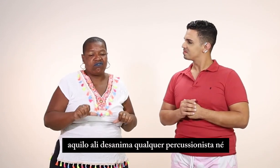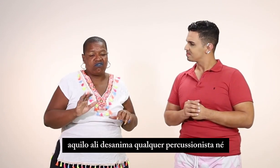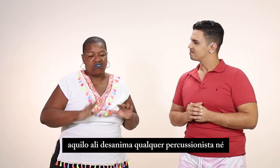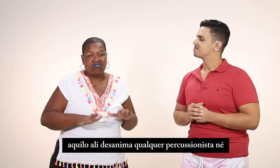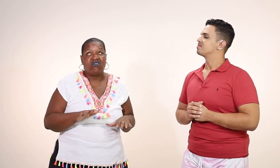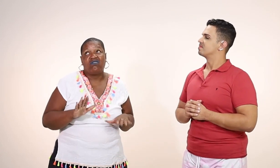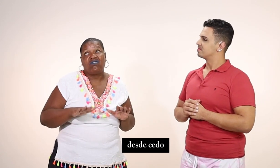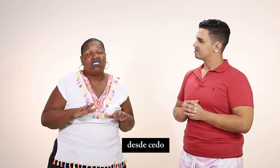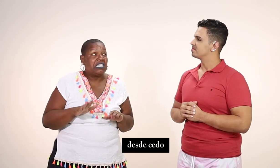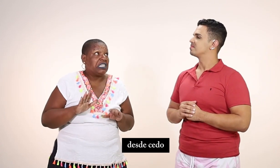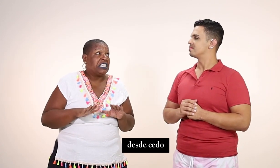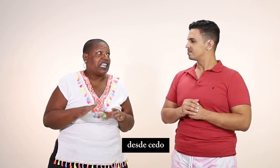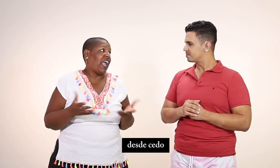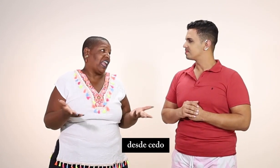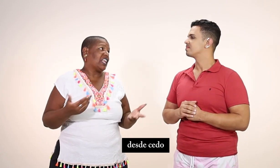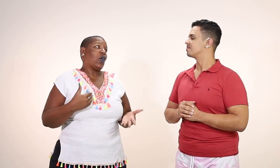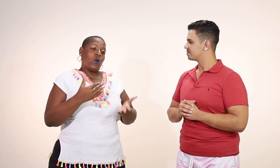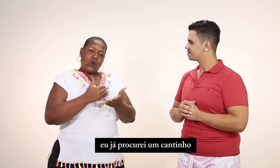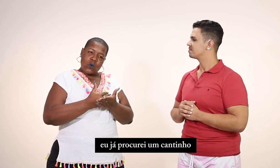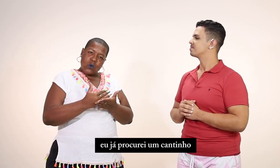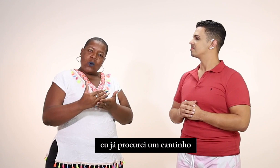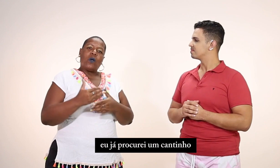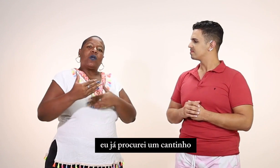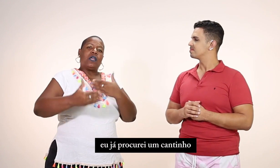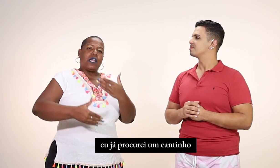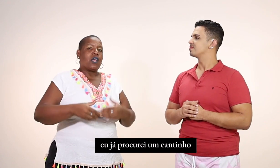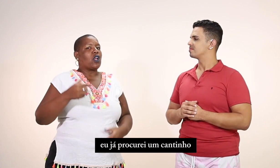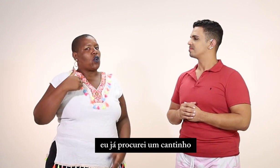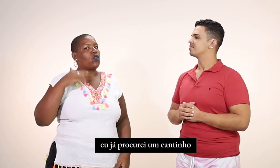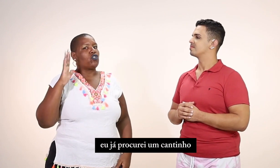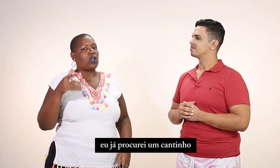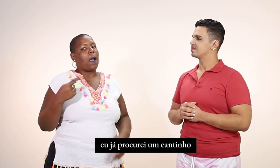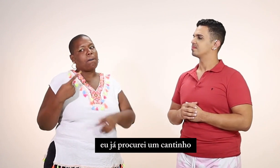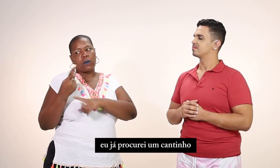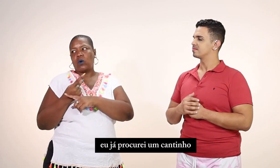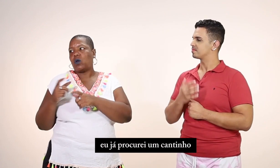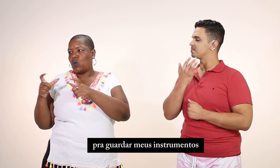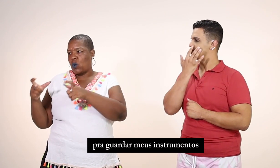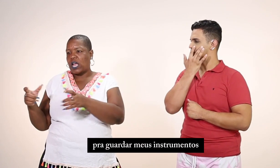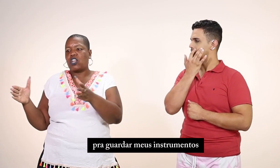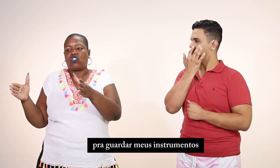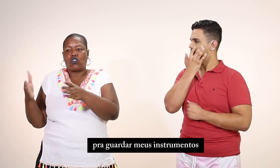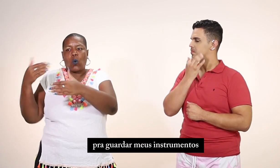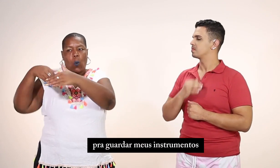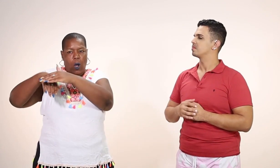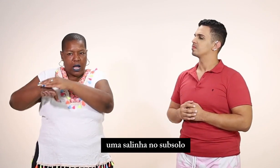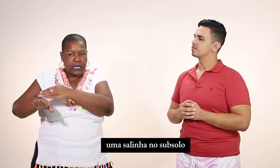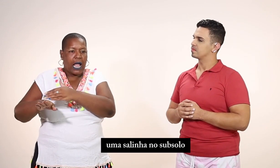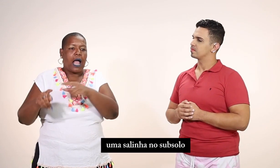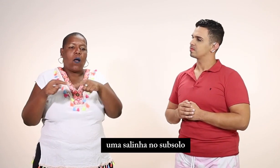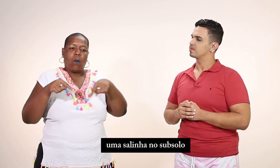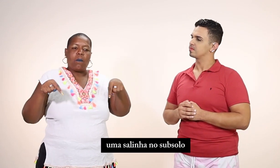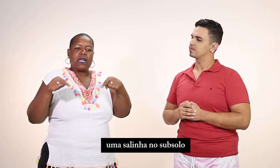né? Desde cedo eu já procurei um cantinho para guardar meus instrumentos, uma salinha no